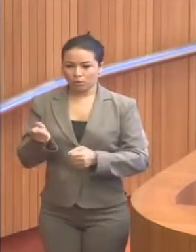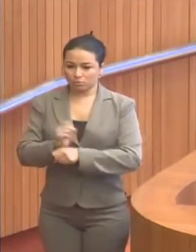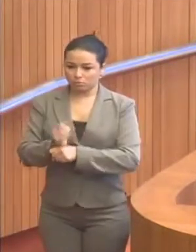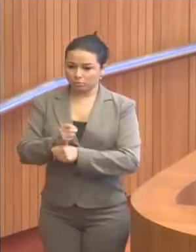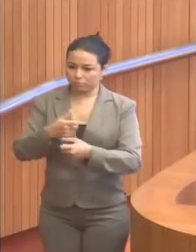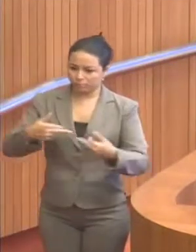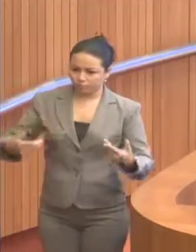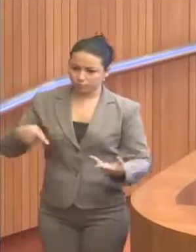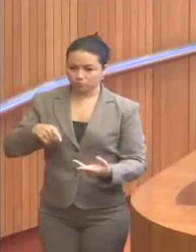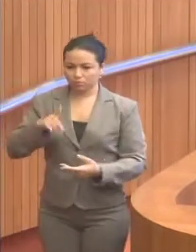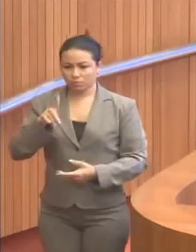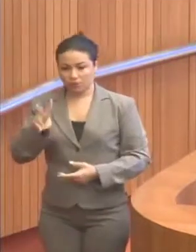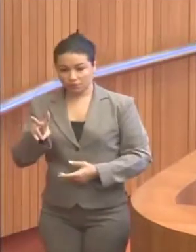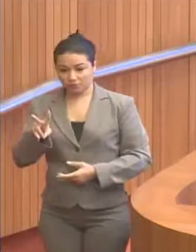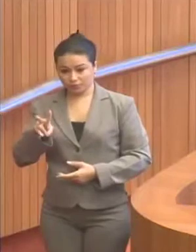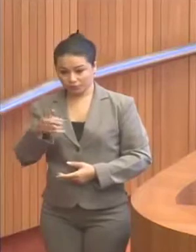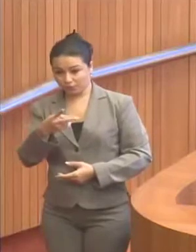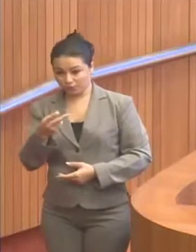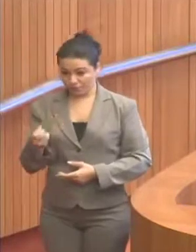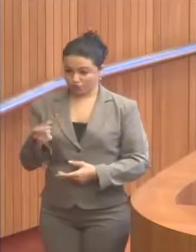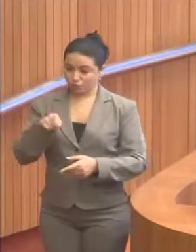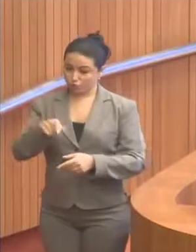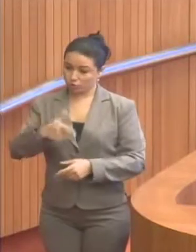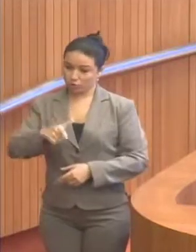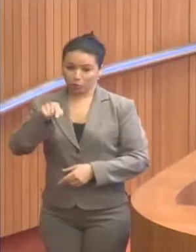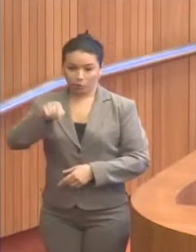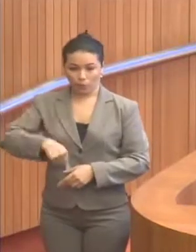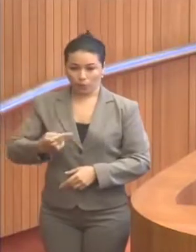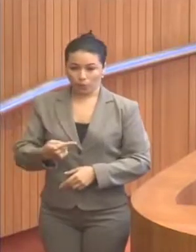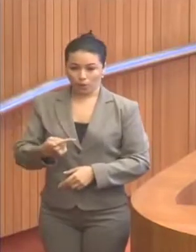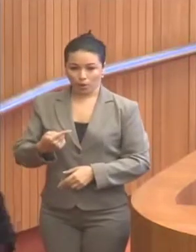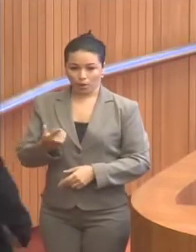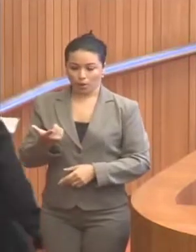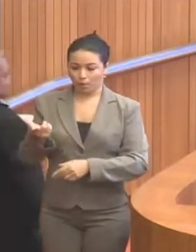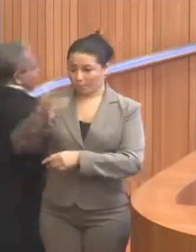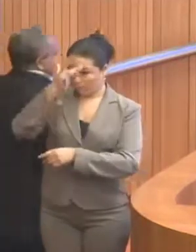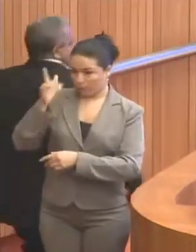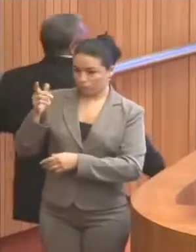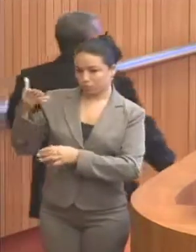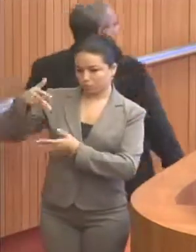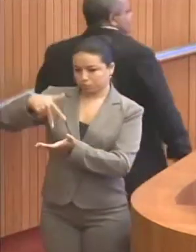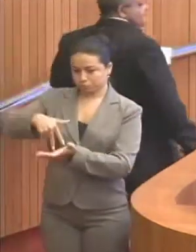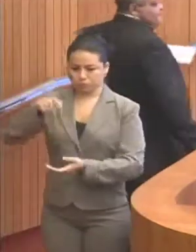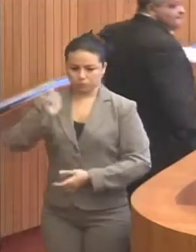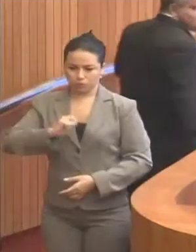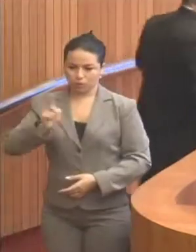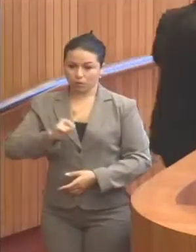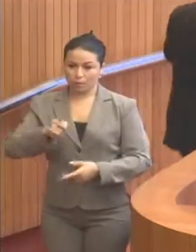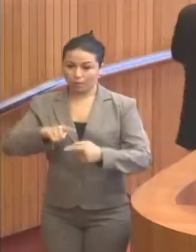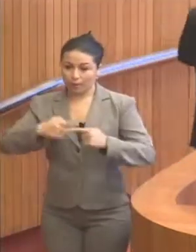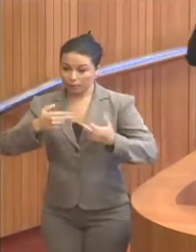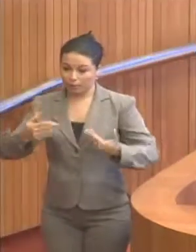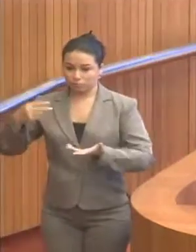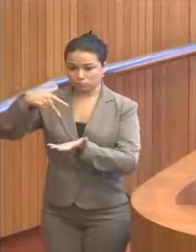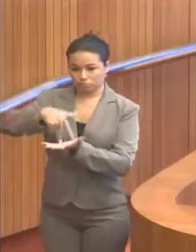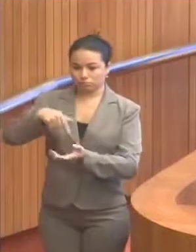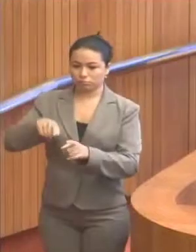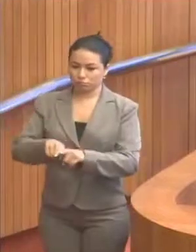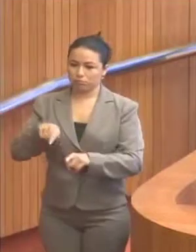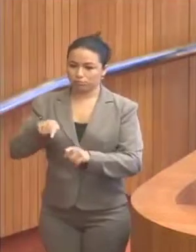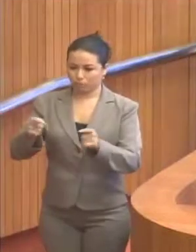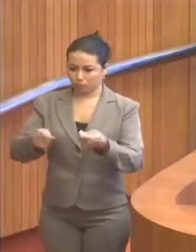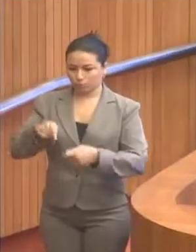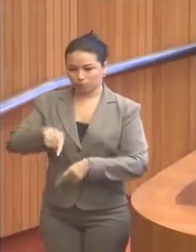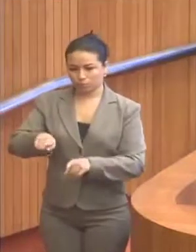D20 é transporte de carga, não é transporte de ser humano. Isso já está na lei de trânsito, já é